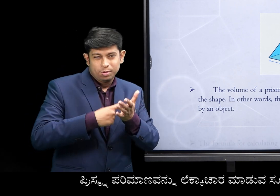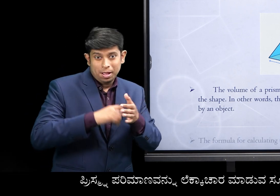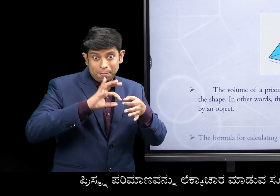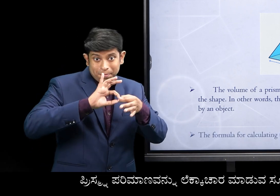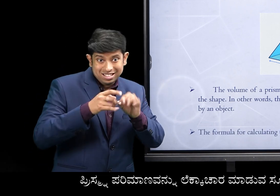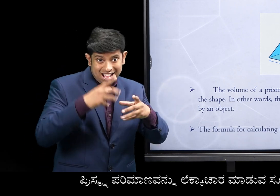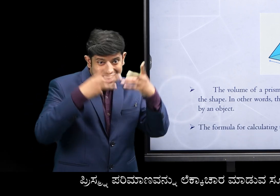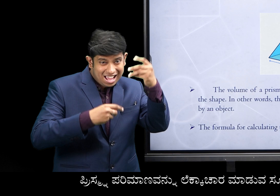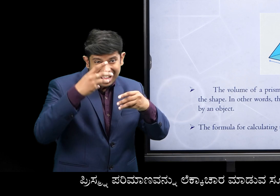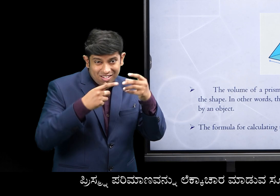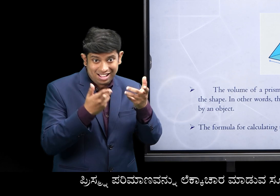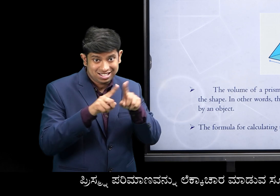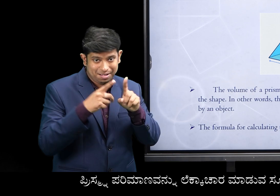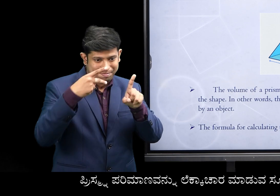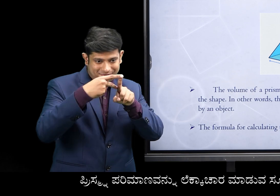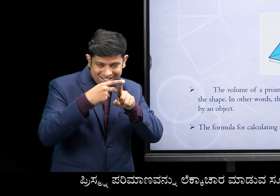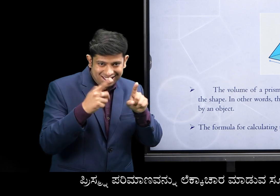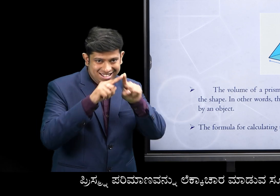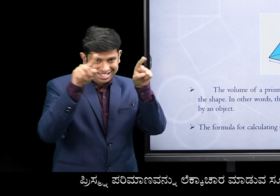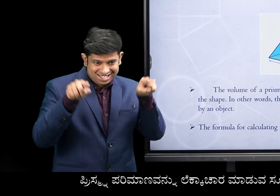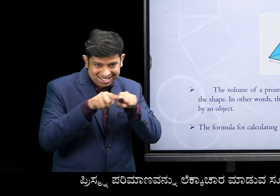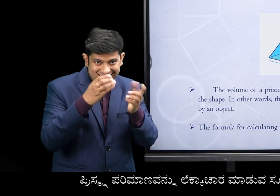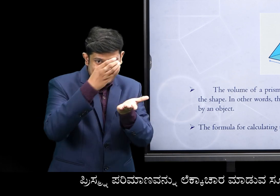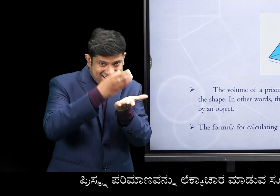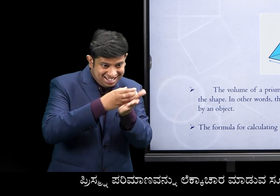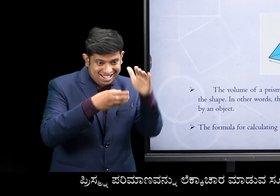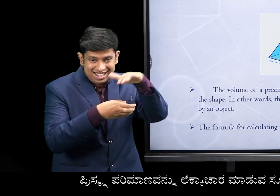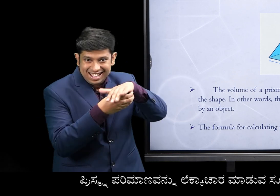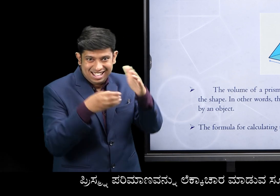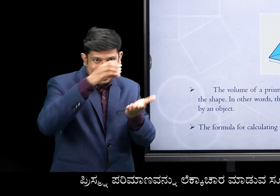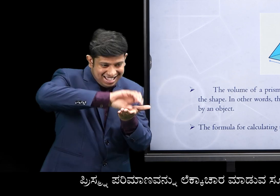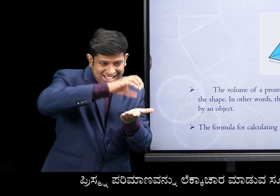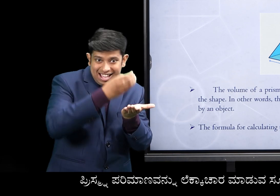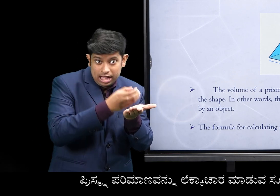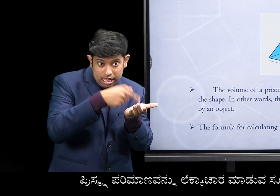ಪ್ರಿಸಂನ ಪರಿಮಾಣವನ್ನ ಲೆಕ್ಕಾಚಾರ ಮಾಡುವ ಸೂತ್ರ ಏನಾಗಿದೆ ಅಂದ್ರೆ ಬೇಸ್ ಇಂಟು ಎತ್ತರದ ಪ್ರದೇಶ.